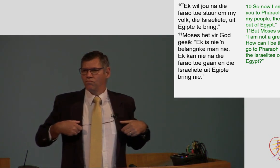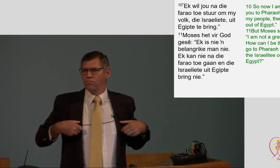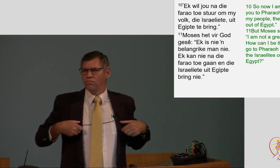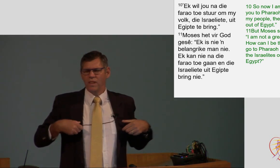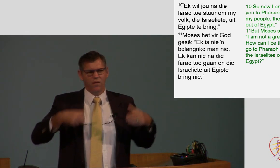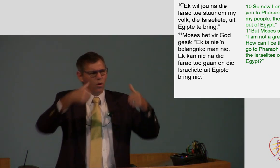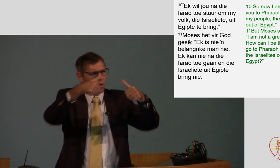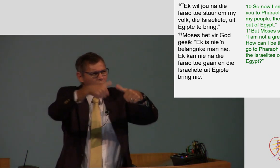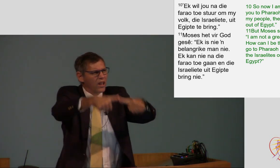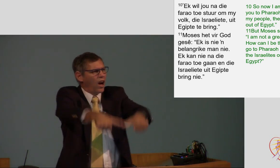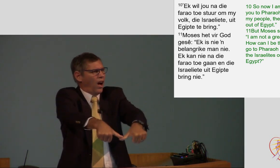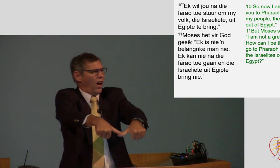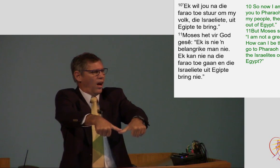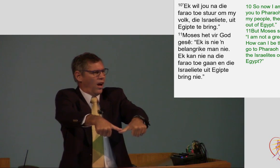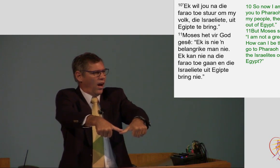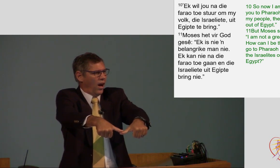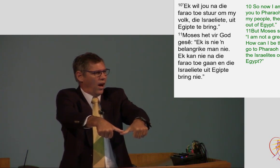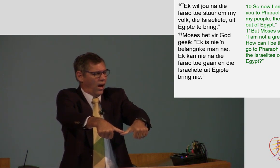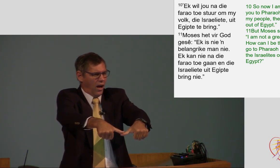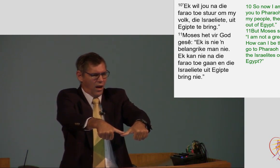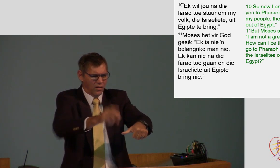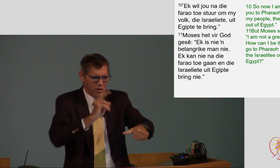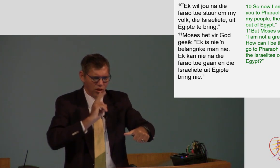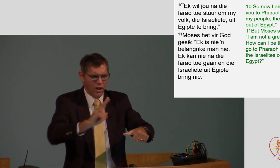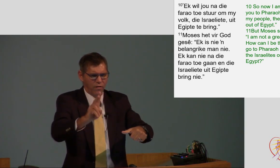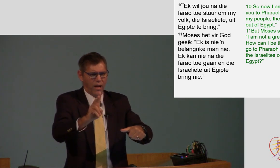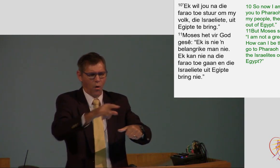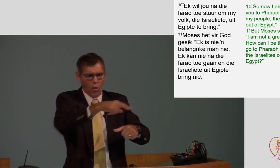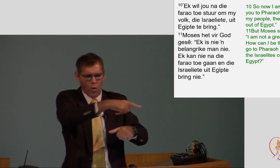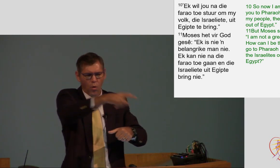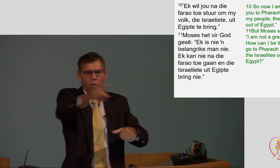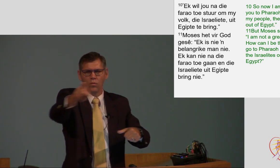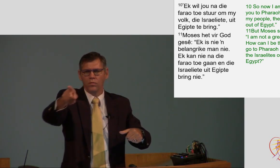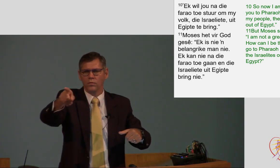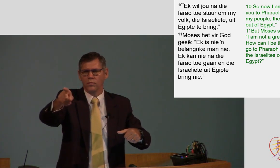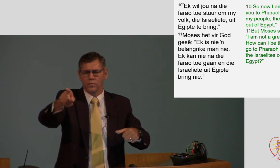en word onderdruk. Stuur vir jou.